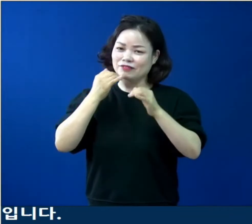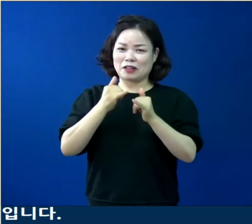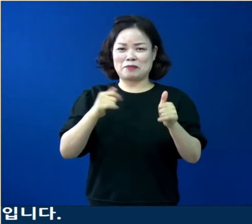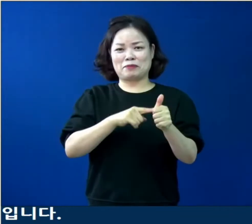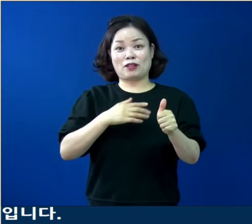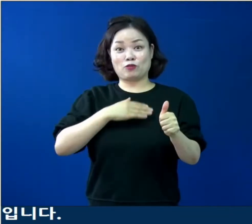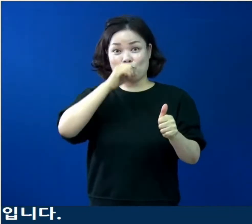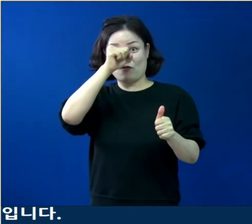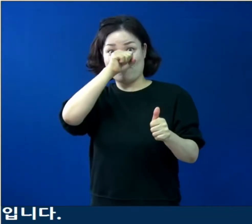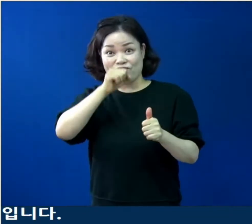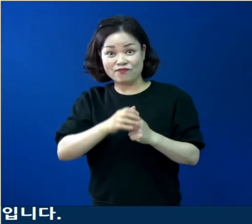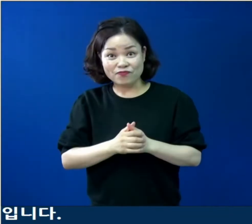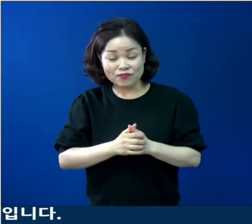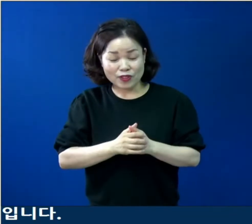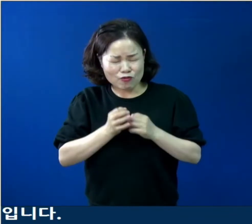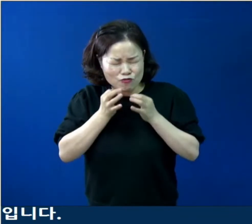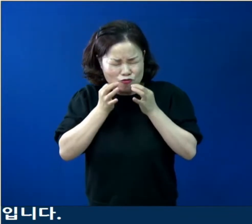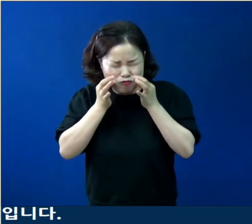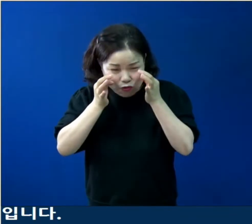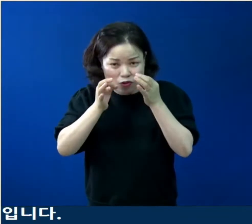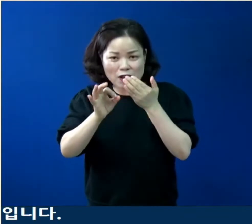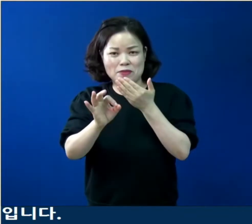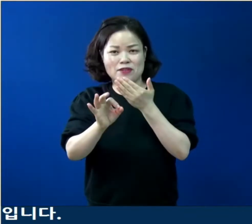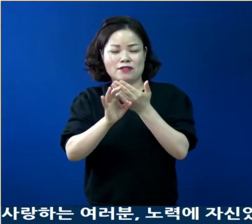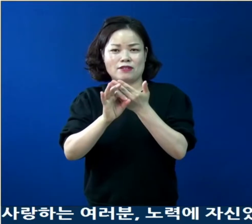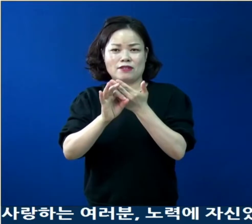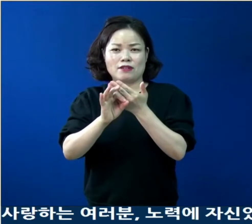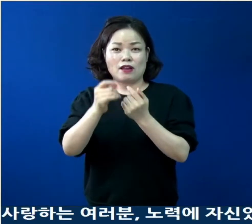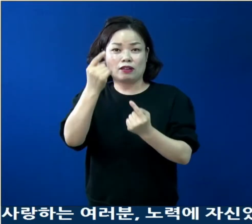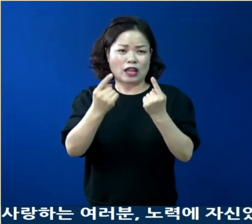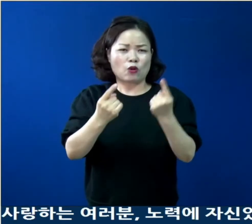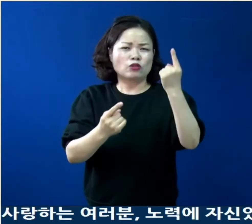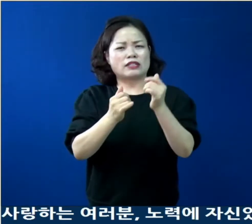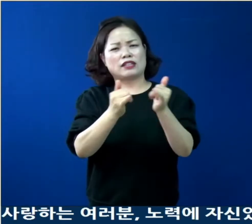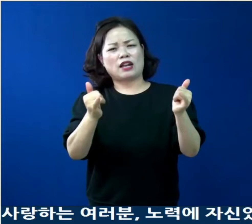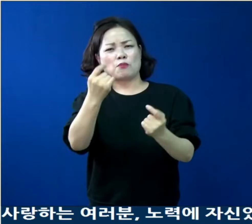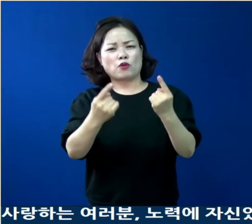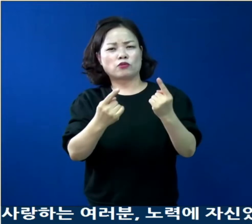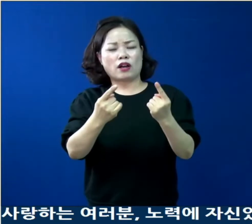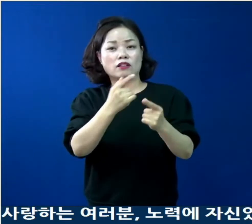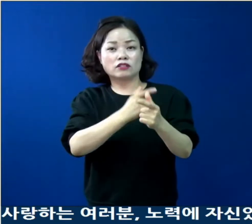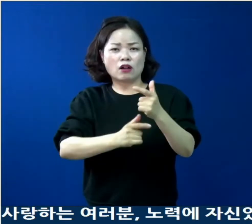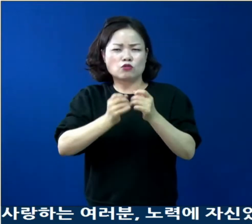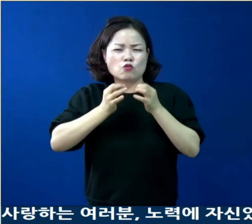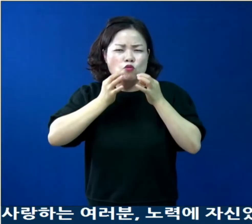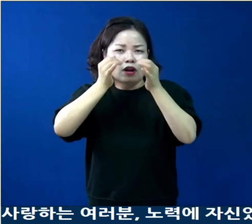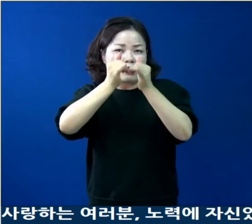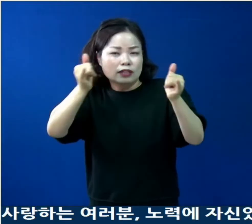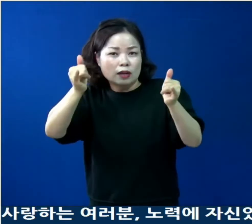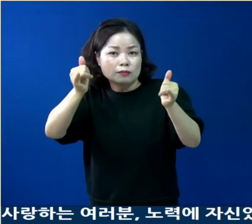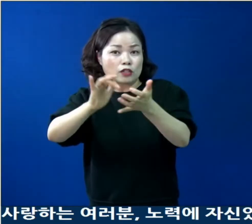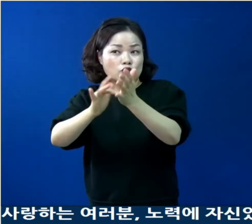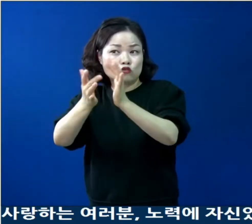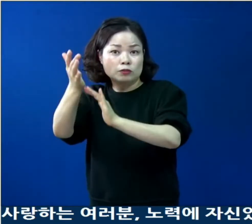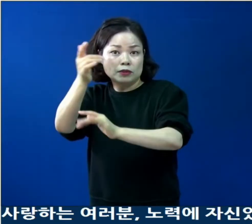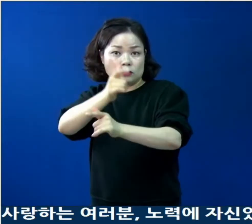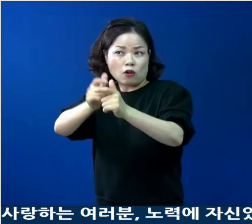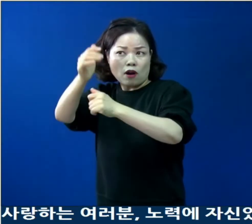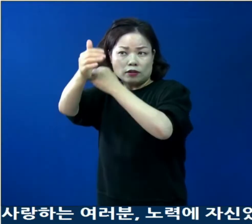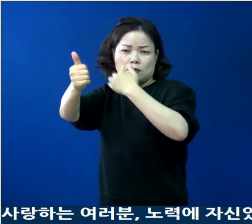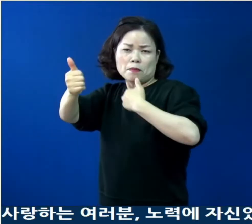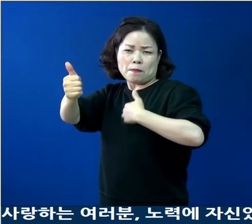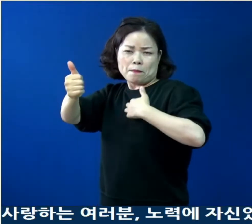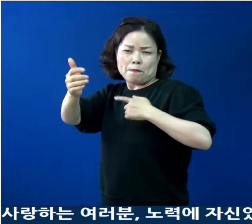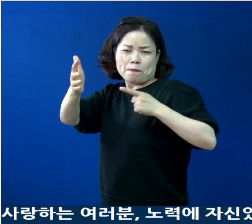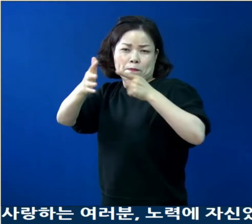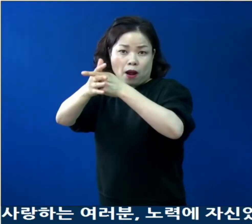좋습니다. 그렇게 노력을 하면 타고난 사람들보다 훨씬 더 잘 예수님을, 하나님을 알 수